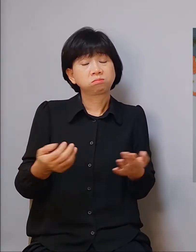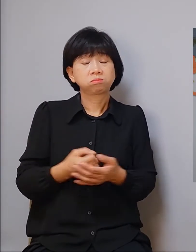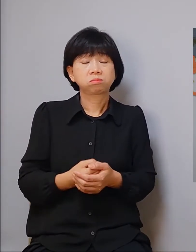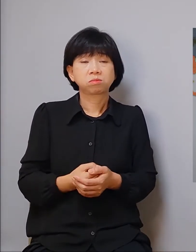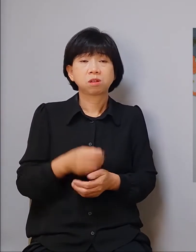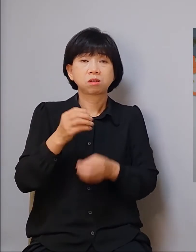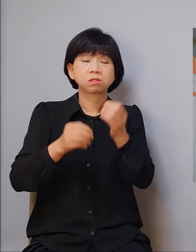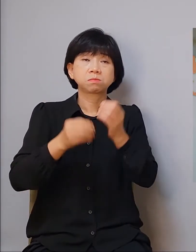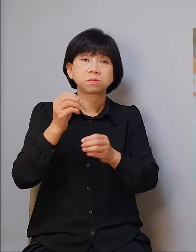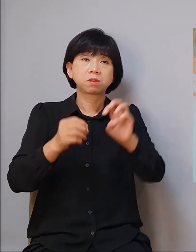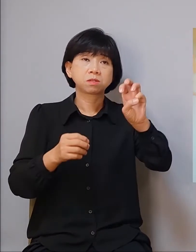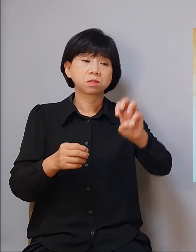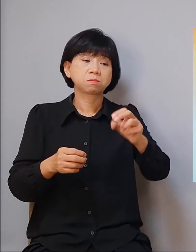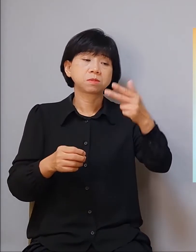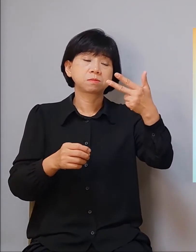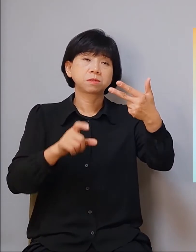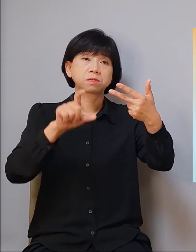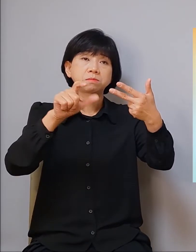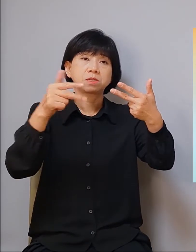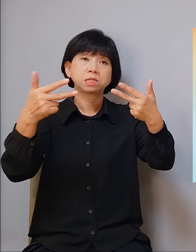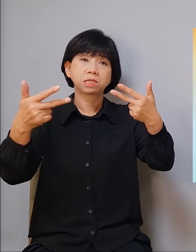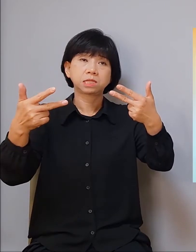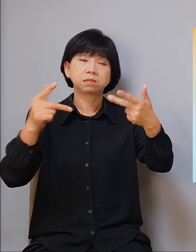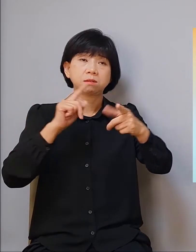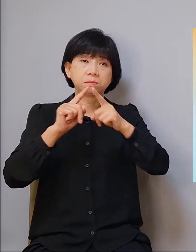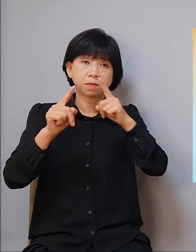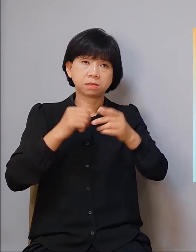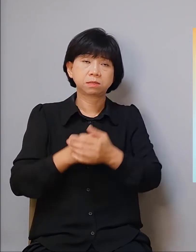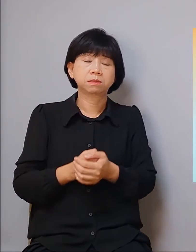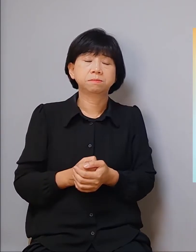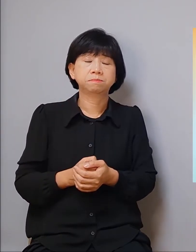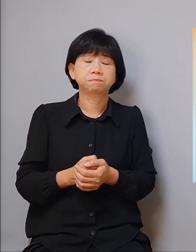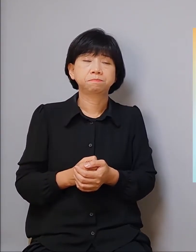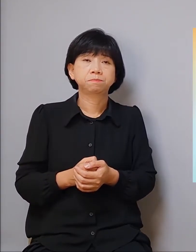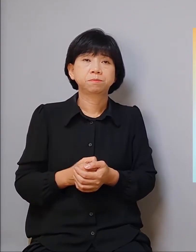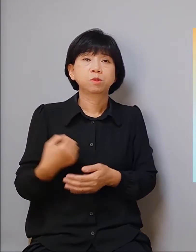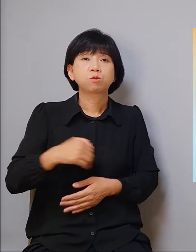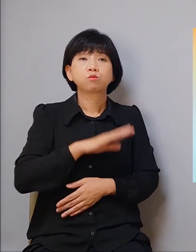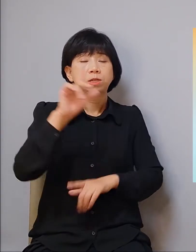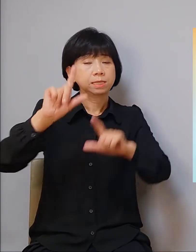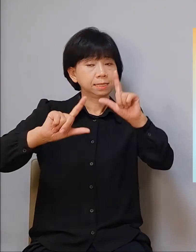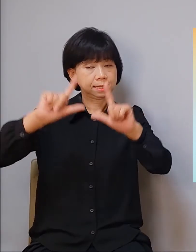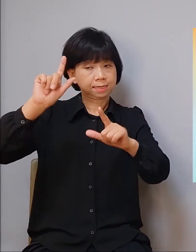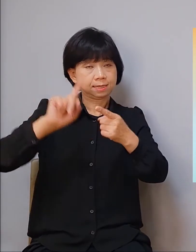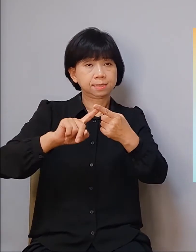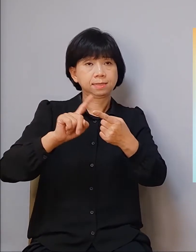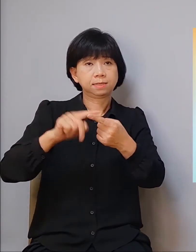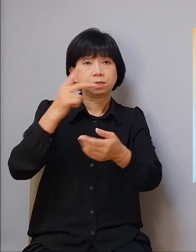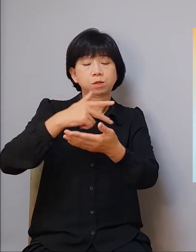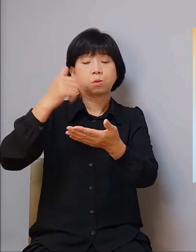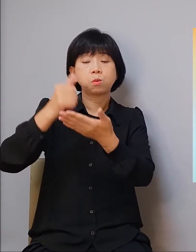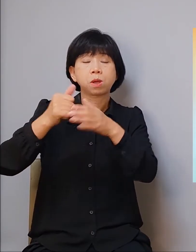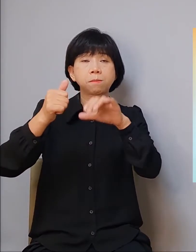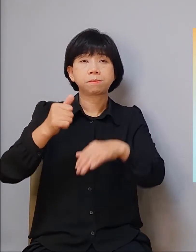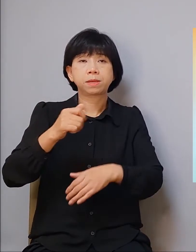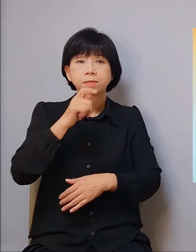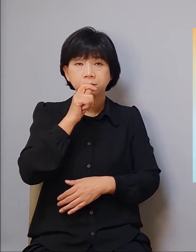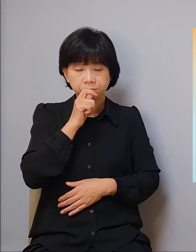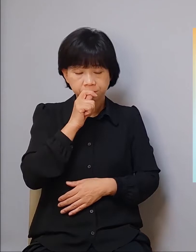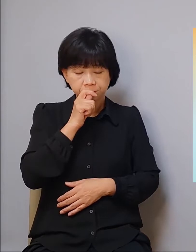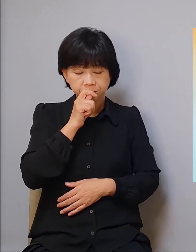시편 37편 7절 말씀에 우리의 자세에 대해서 나오고 있습니다. 여호와 앞에 잠잠하고